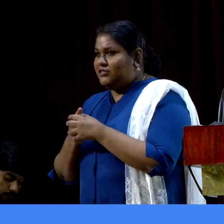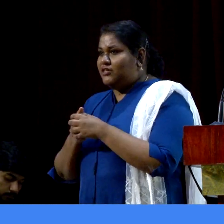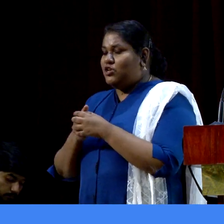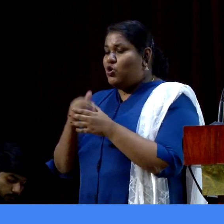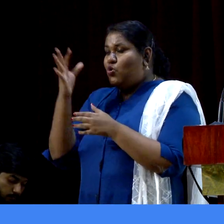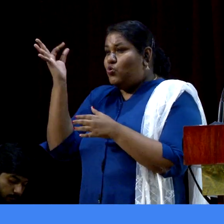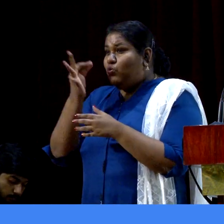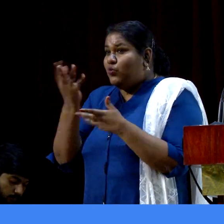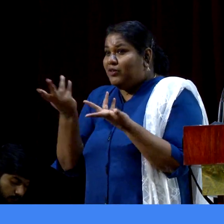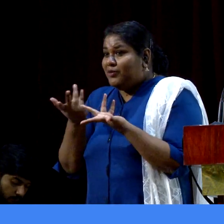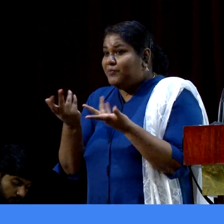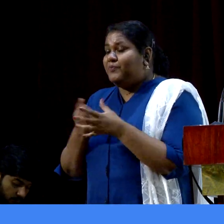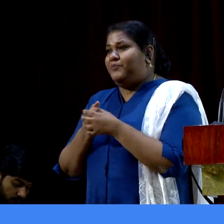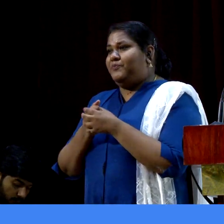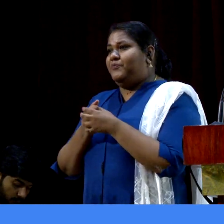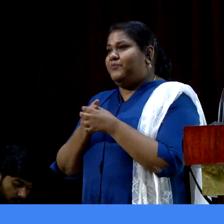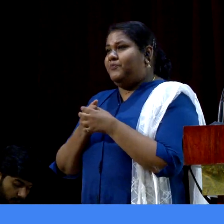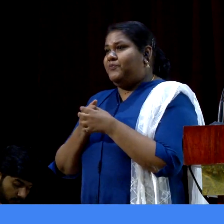திட்டமாய் நம்மளுடைய